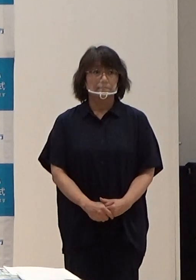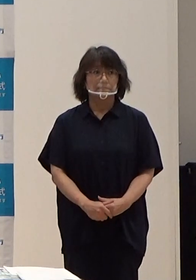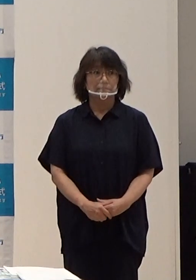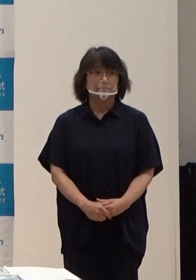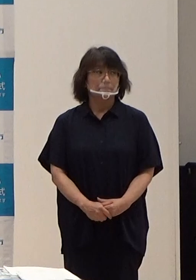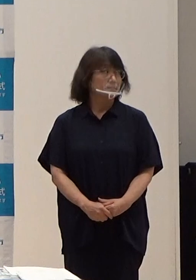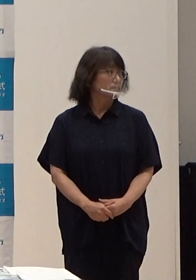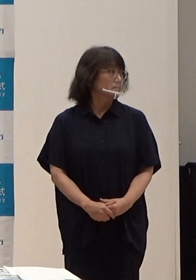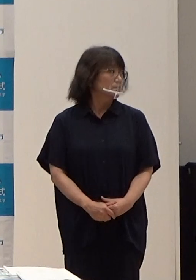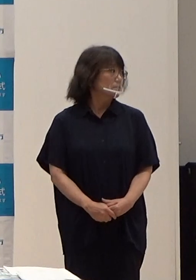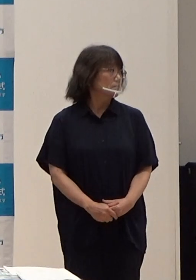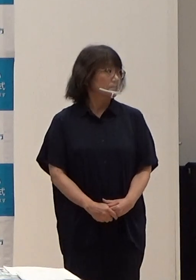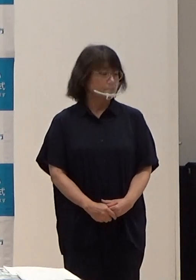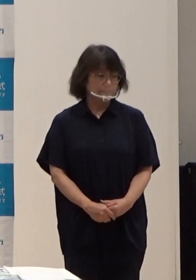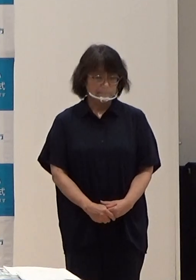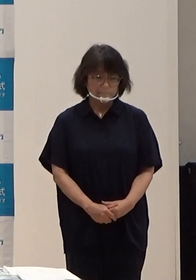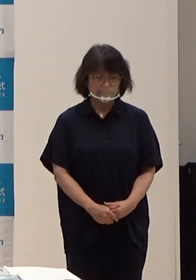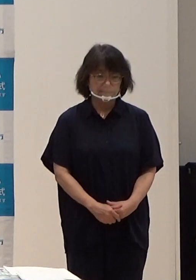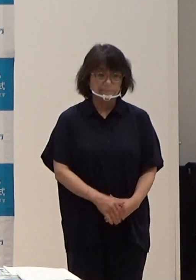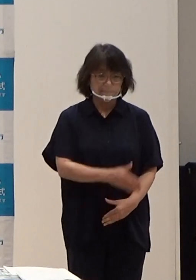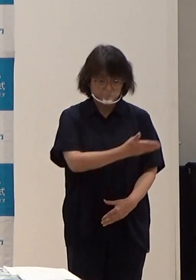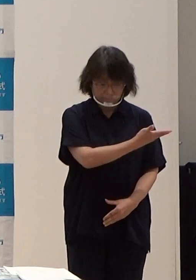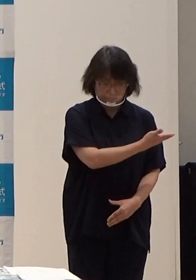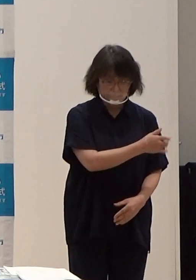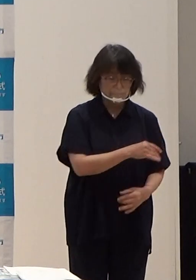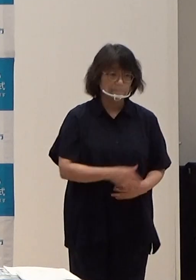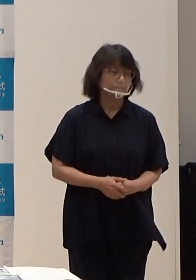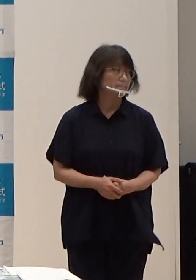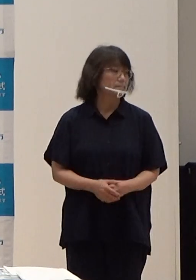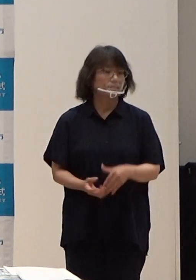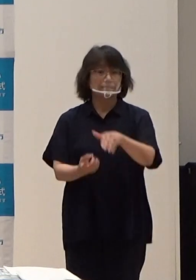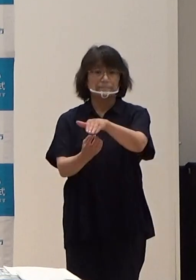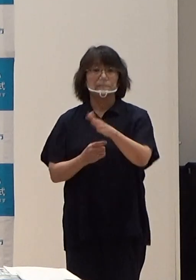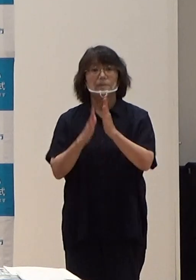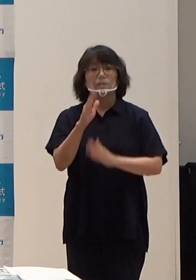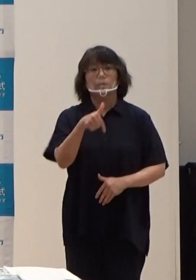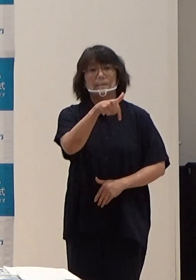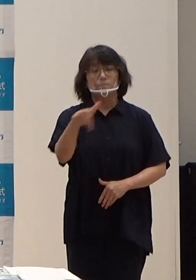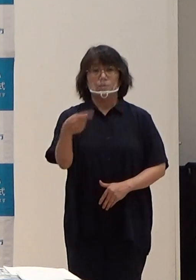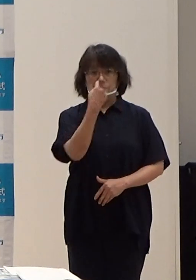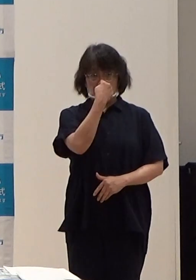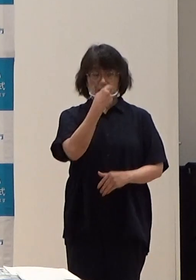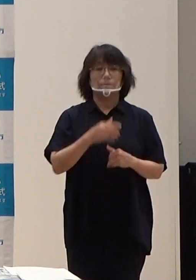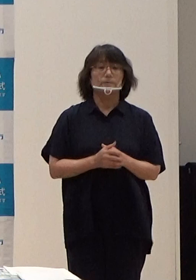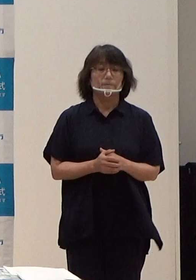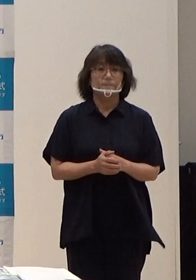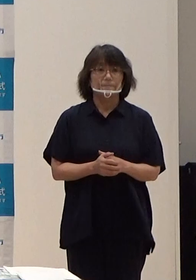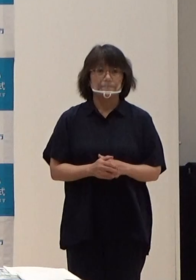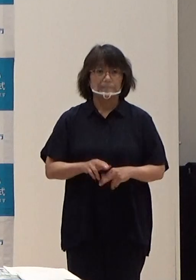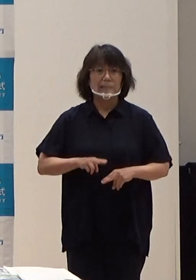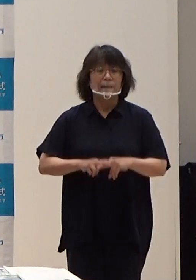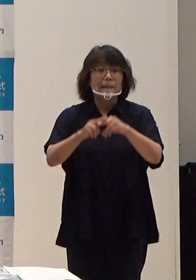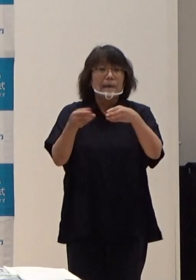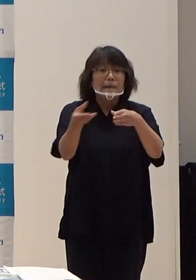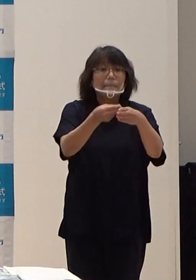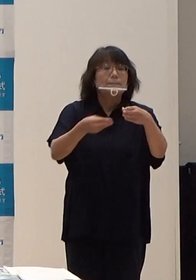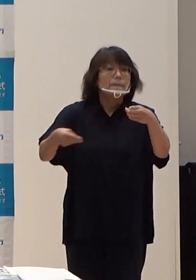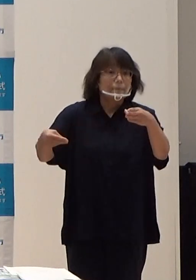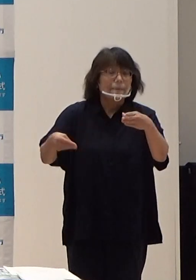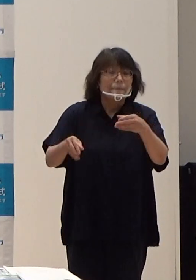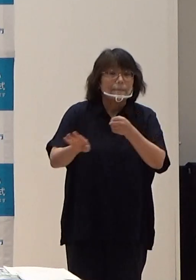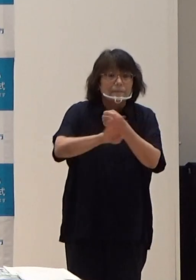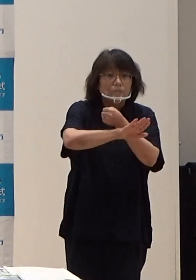市長よろしいでしょうか。 はいはい。 農林部の泉と申します。ため池放射性物質対策事